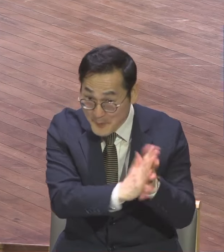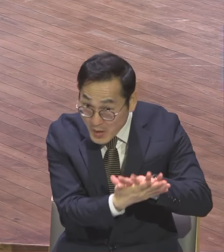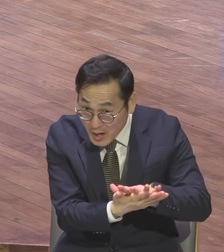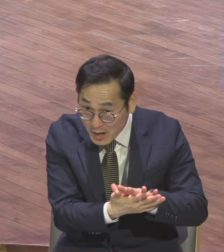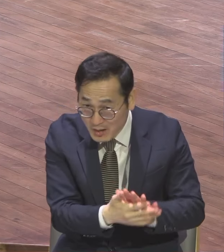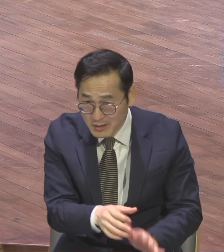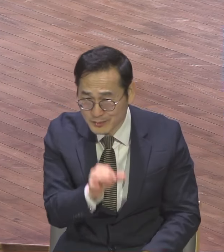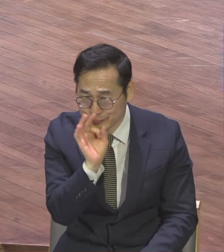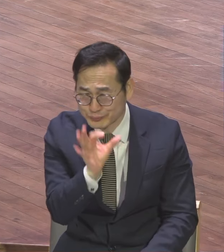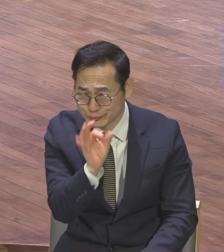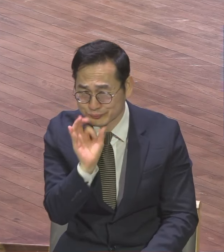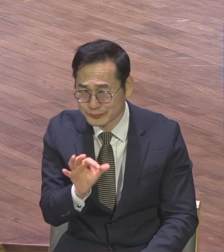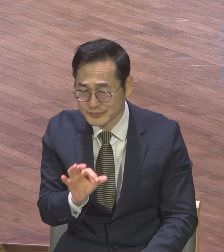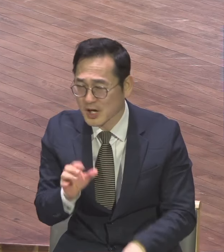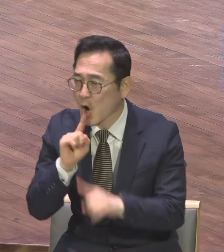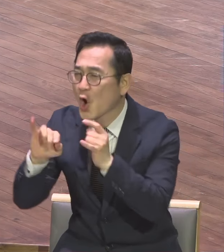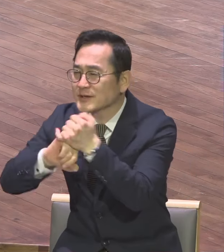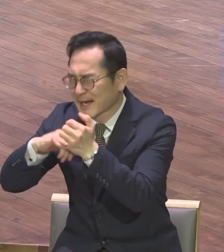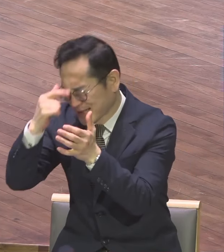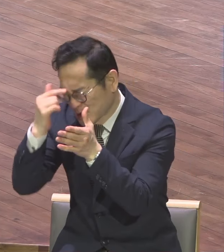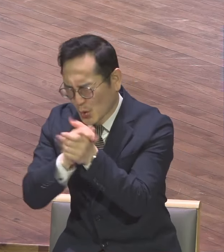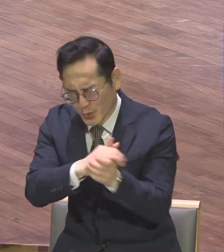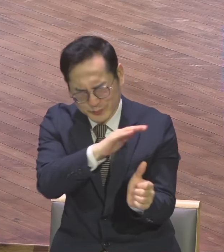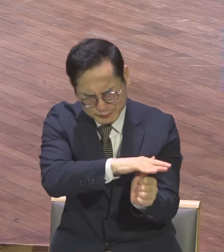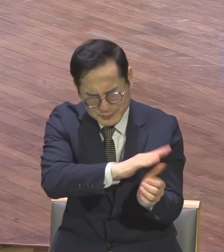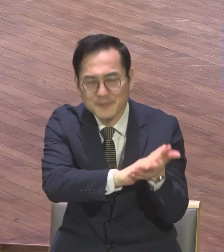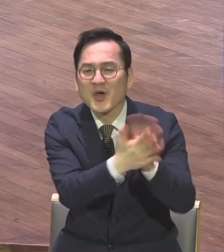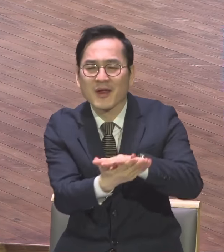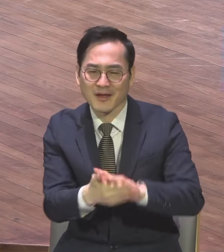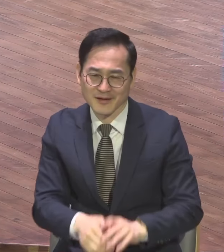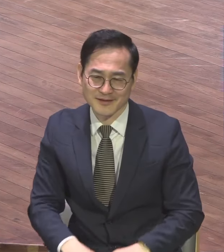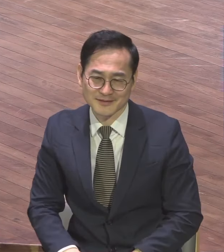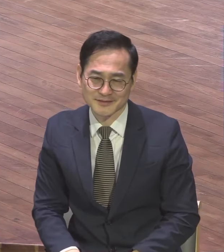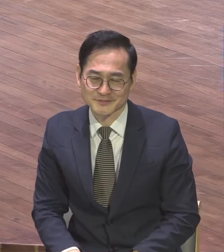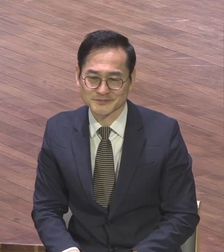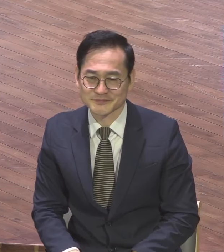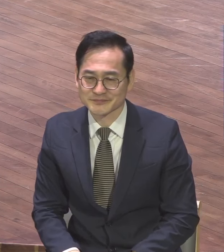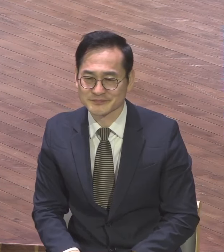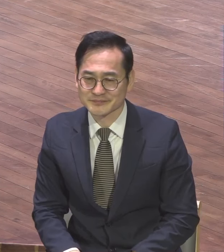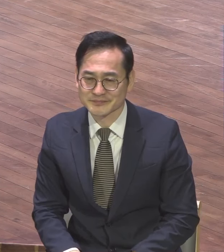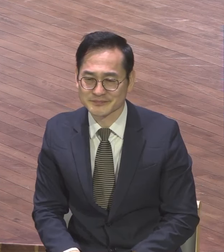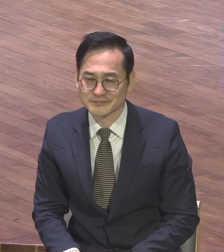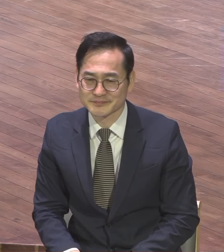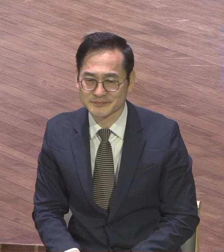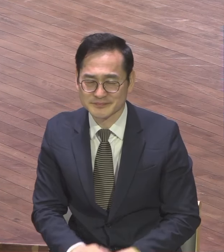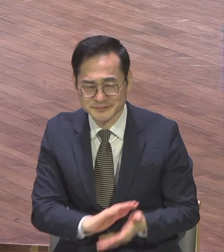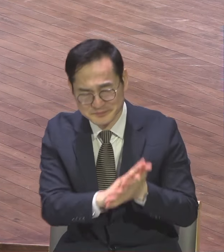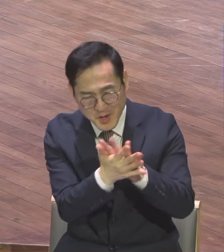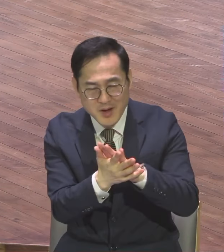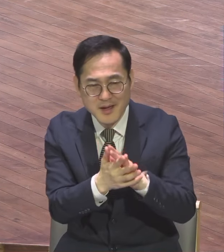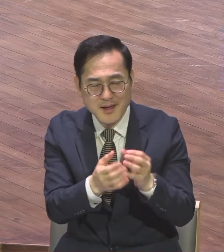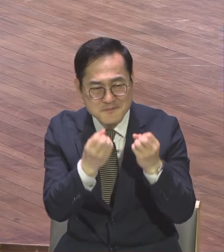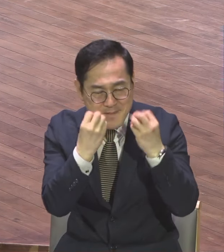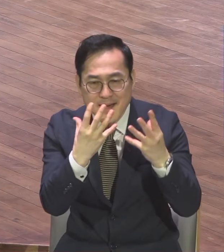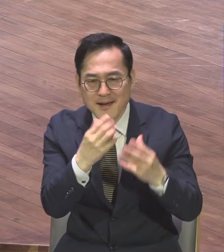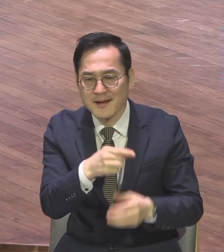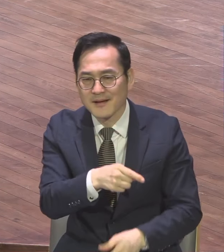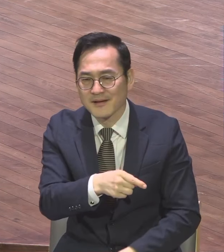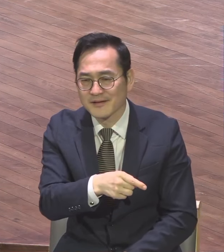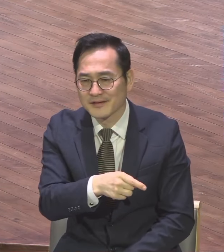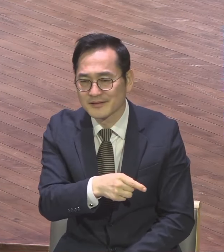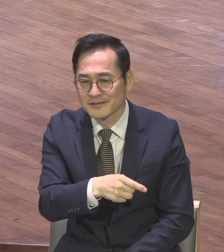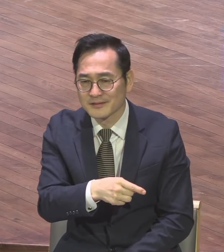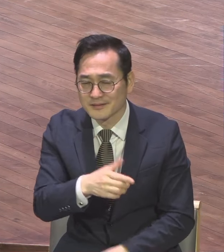언약적 축복이 담긴 그 기도가 여러분 자녀를 바꾼다는 사실을 명심하고